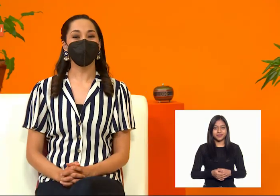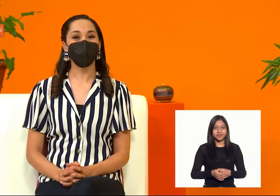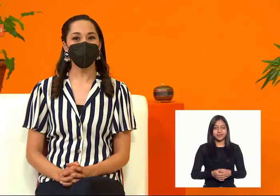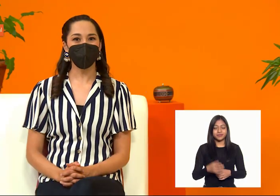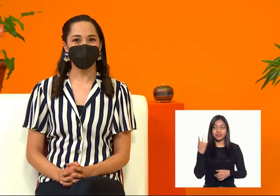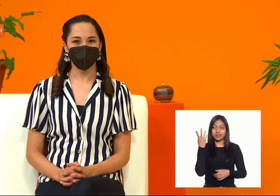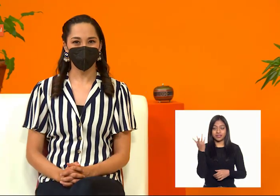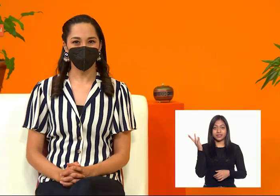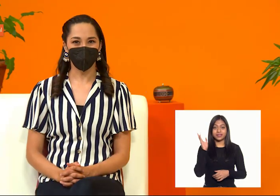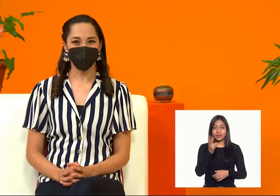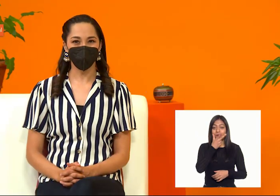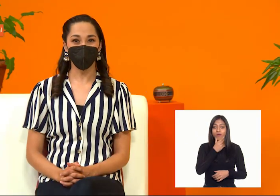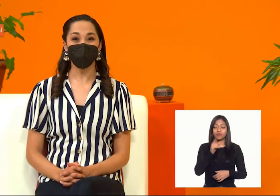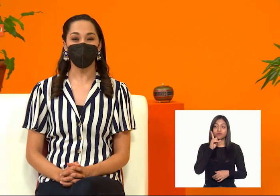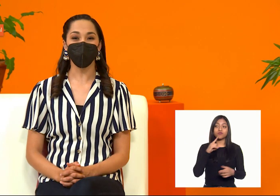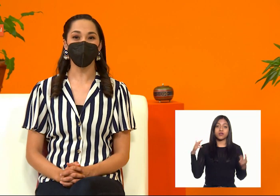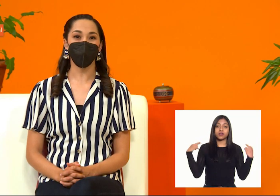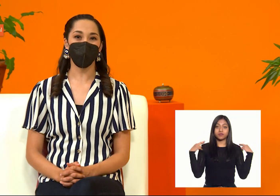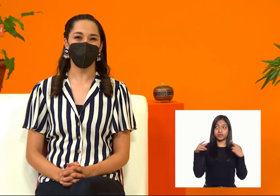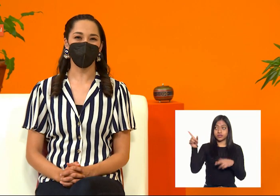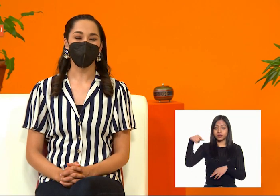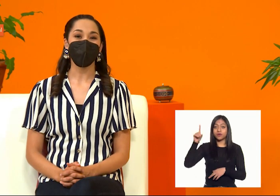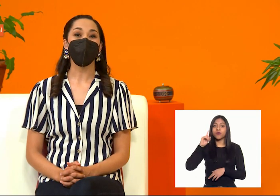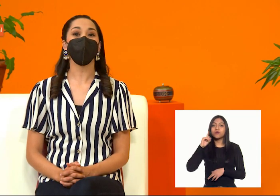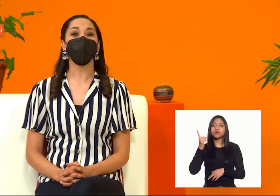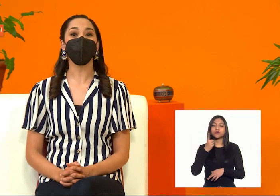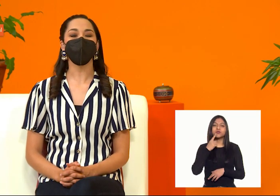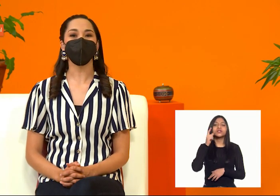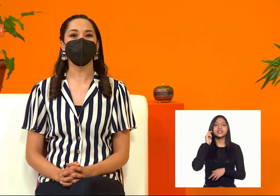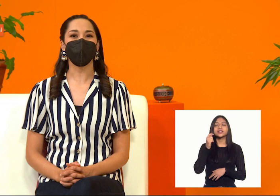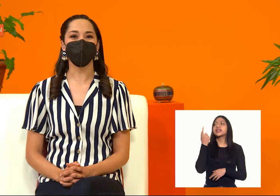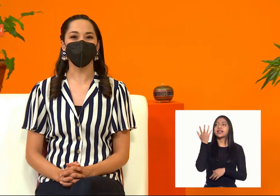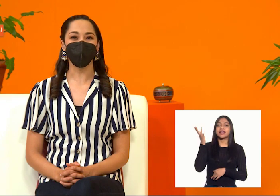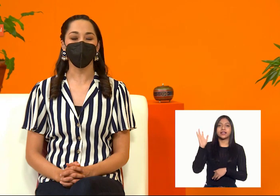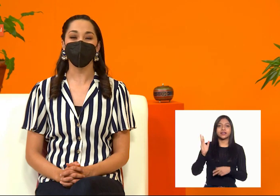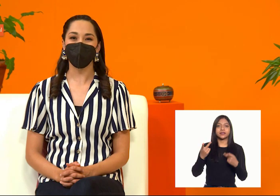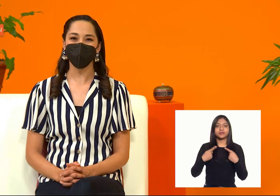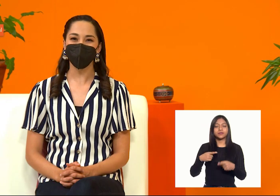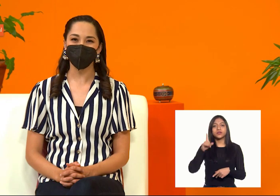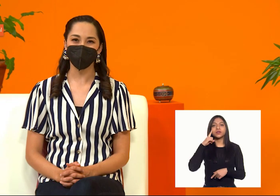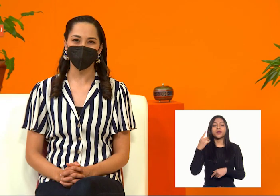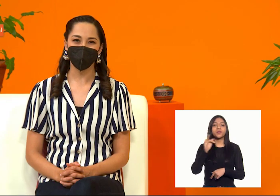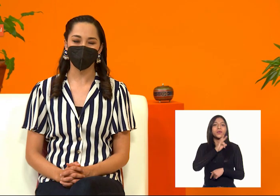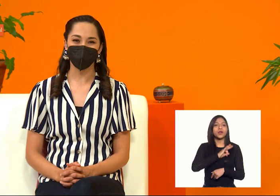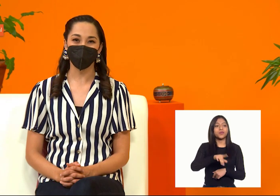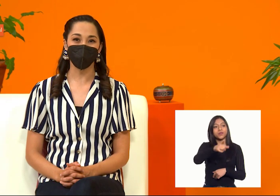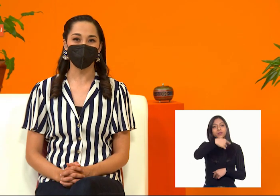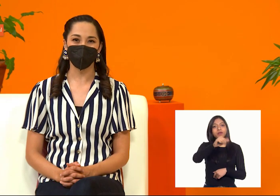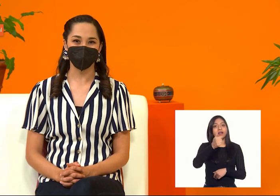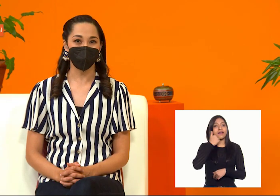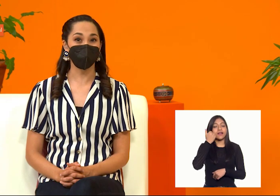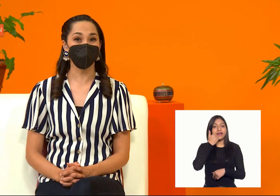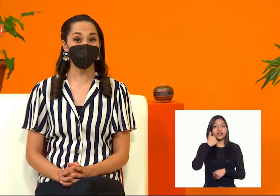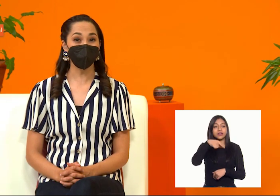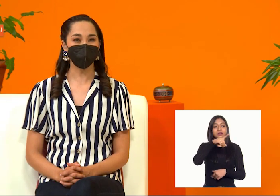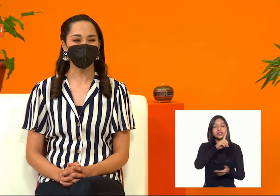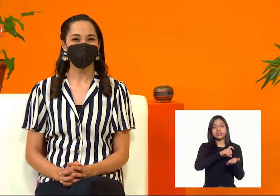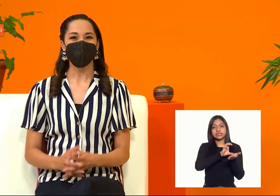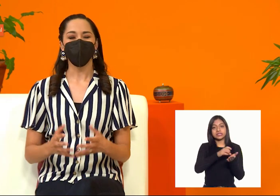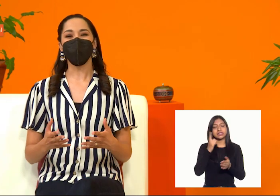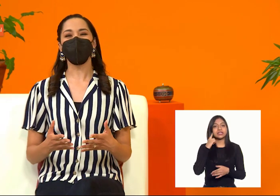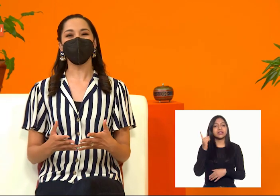Las y los maestros sordos son un recurso humano y favorecen la inclusión de las y los estudiantes con discapacidad